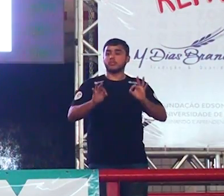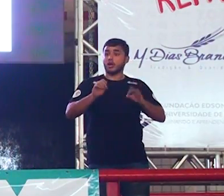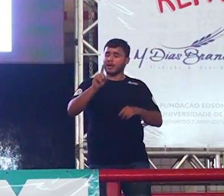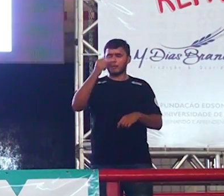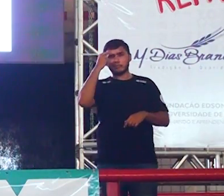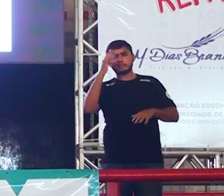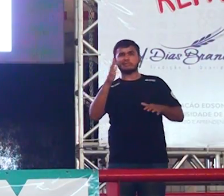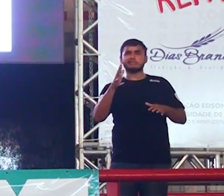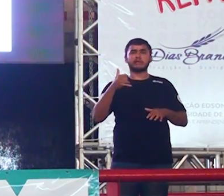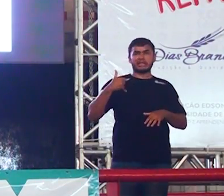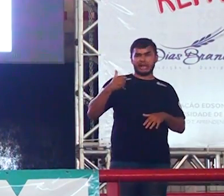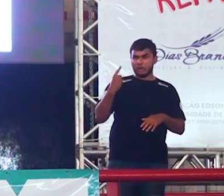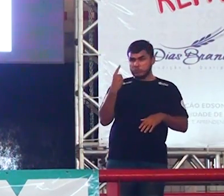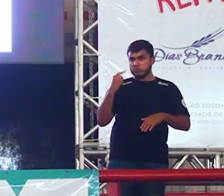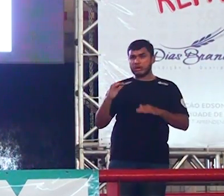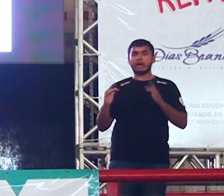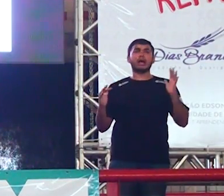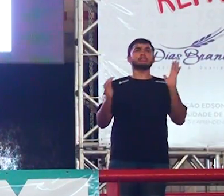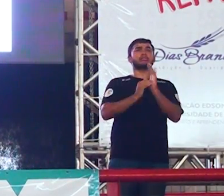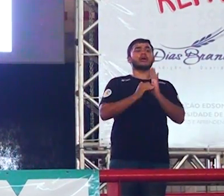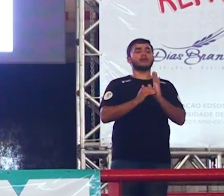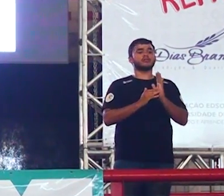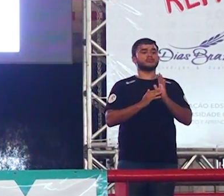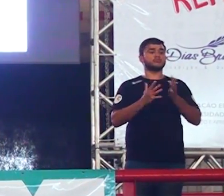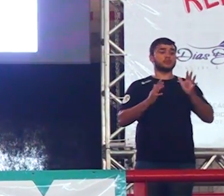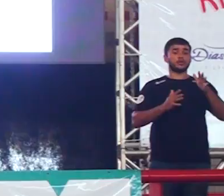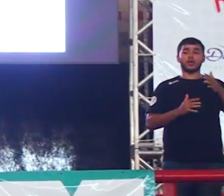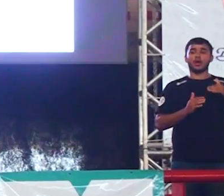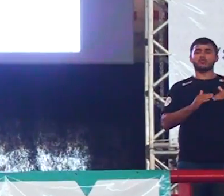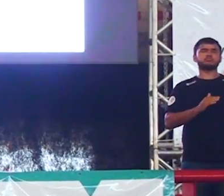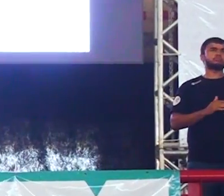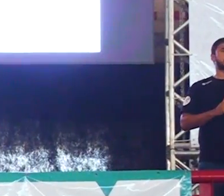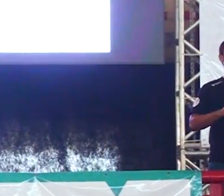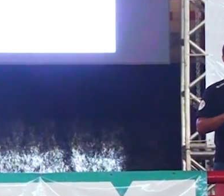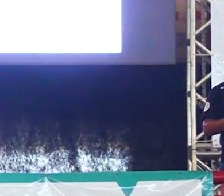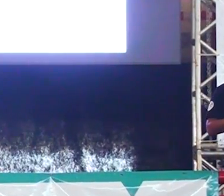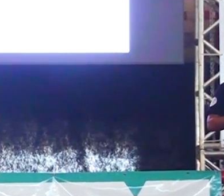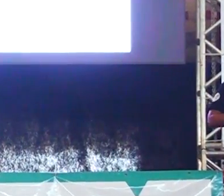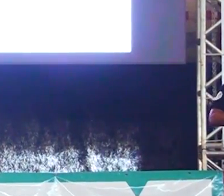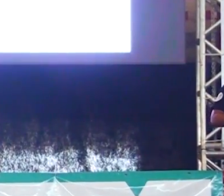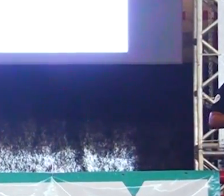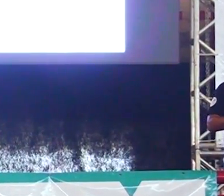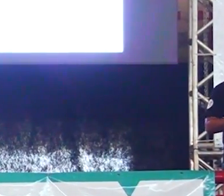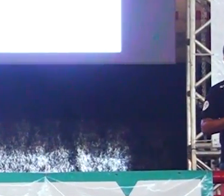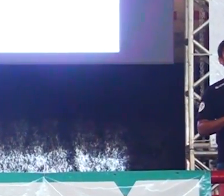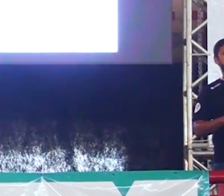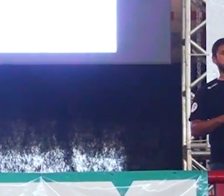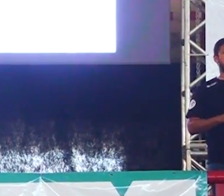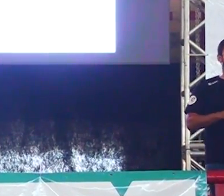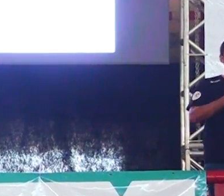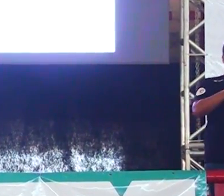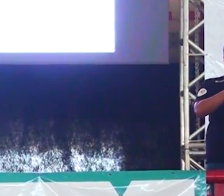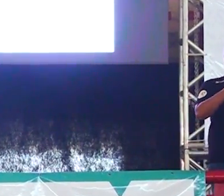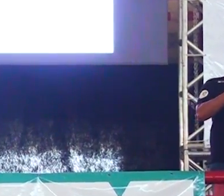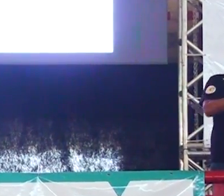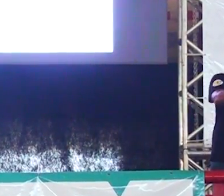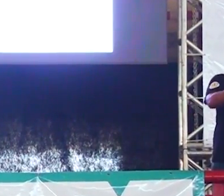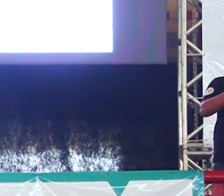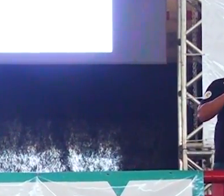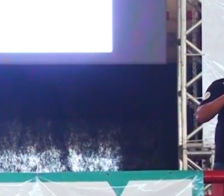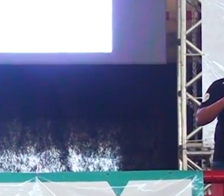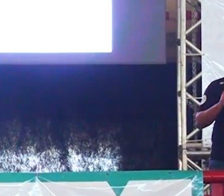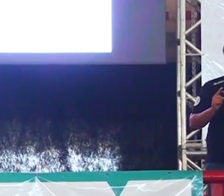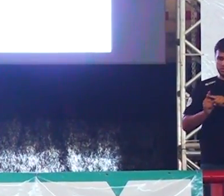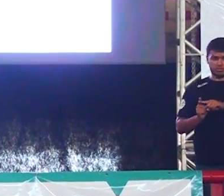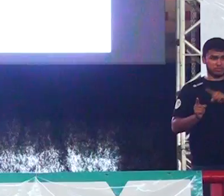vai por volta do 1º ano de vida, até quando? Até próximo à puberdade. Então você vê que são o quê? São quase 9